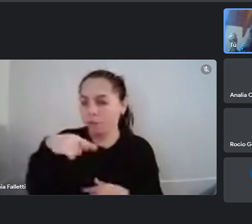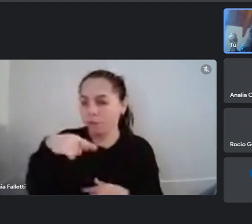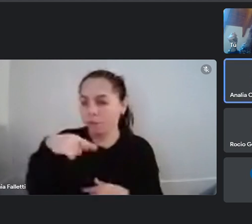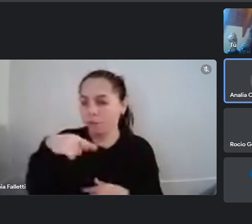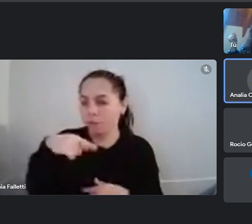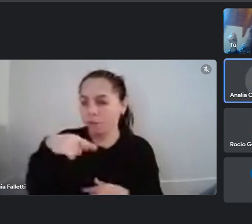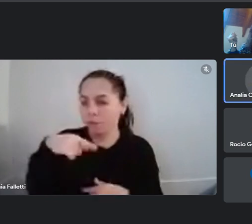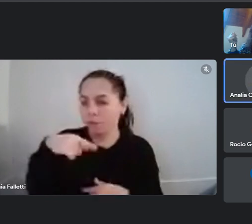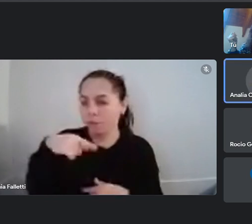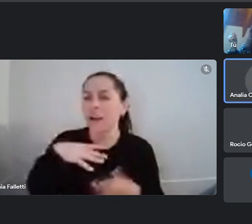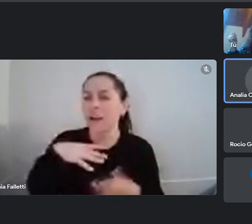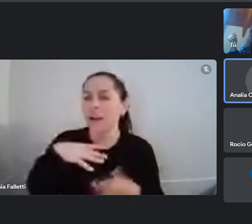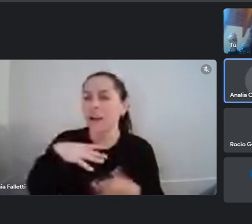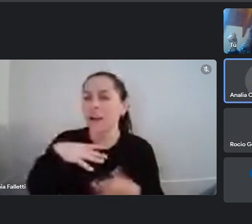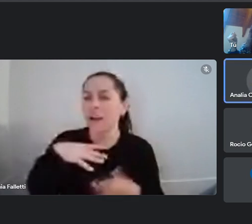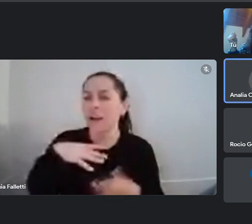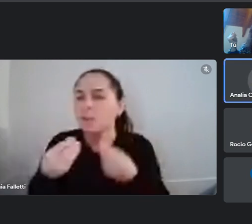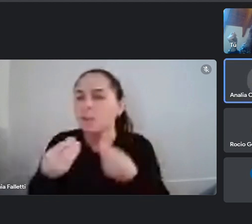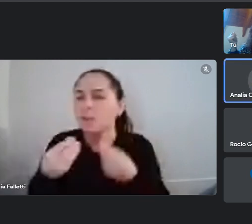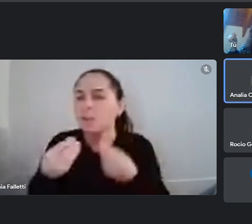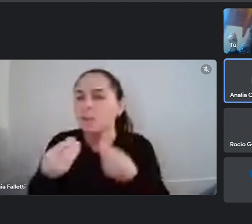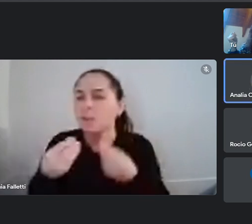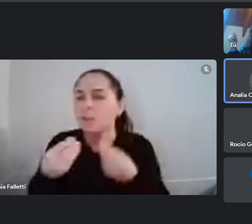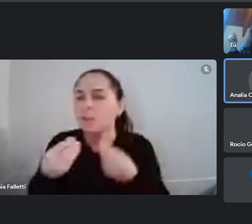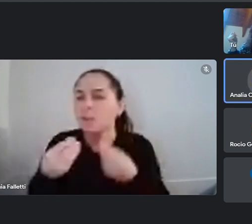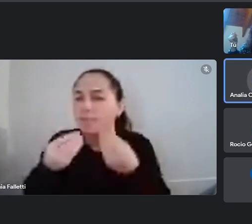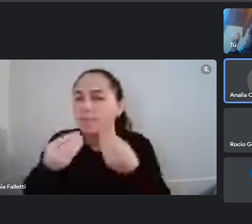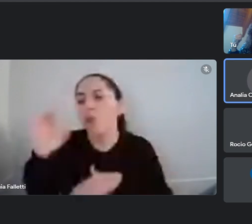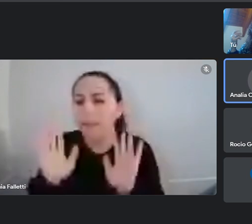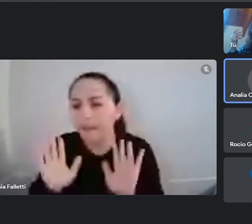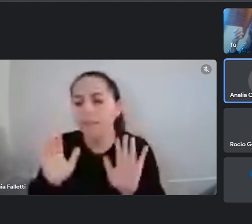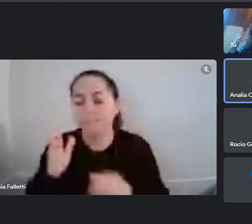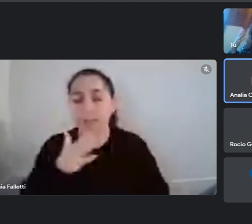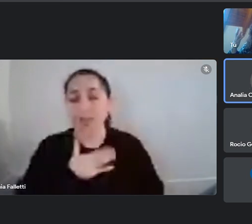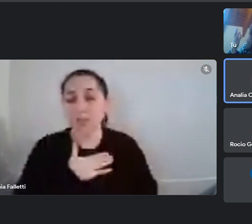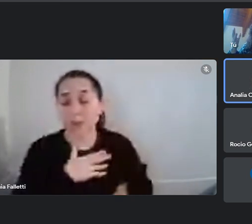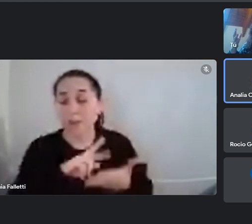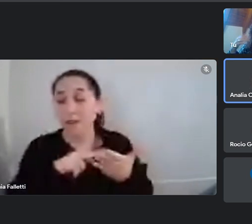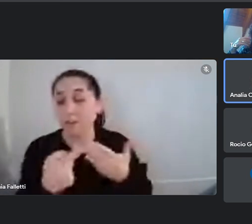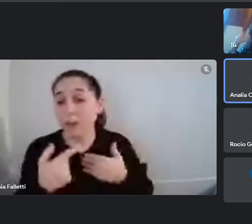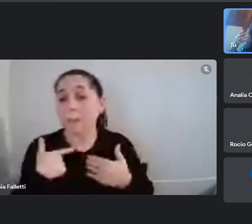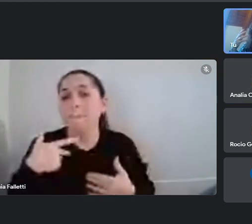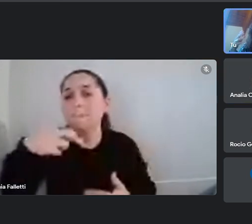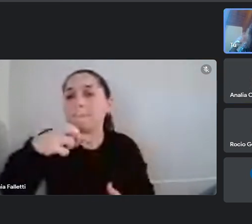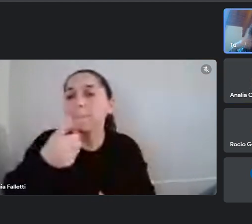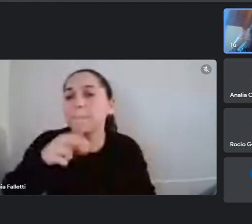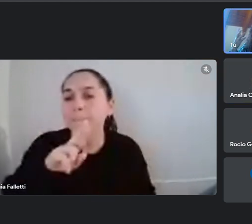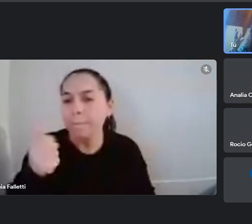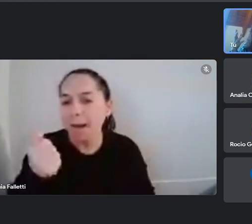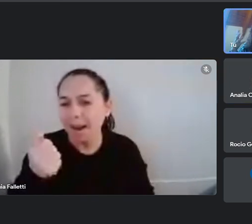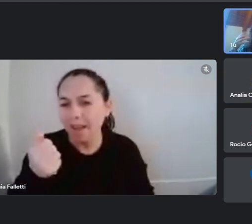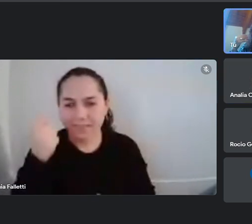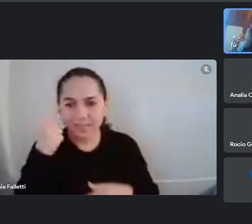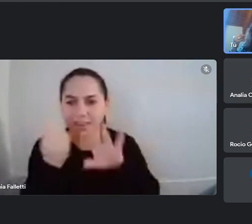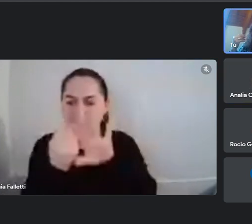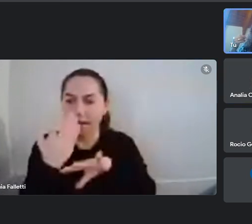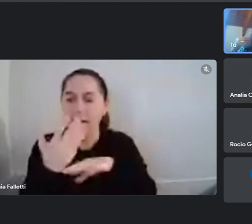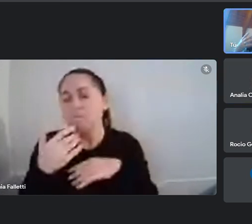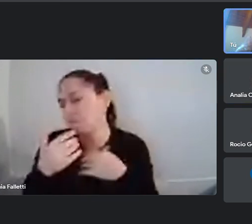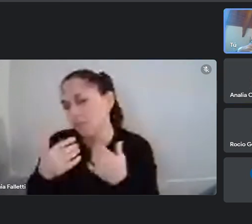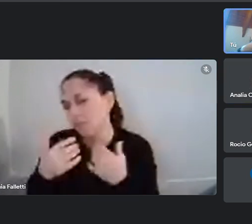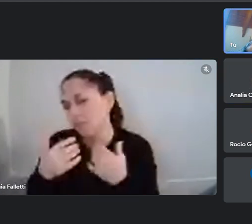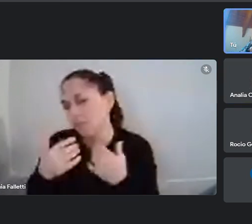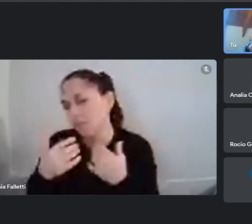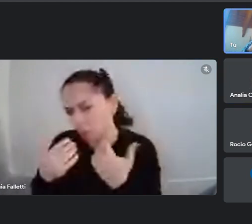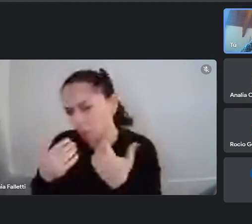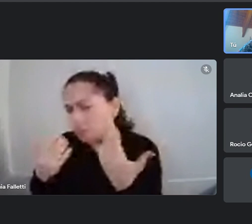Yo lo traduje para crear. Lo voy a no me importa, para crear o de falta de apoyo para crear también está bien, para o